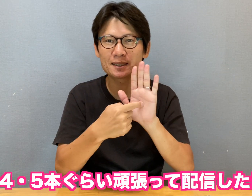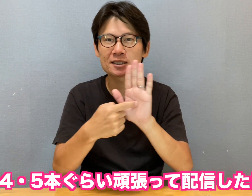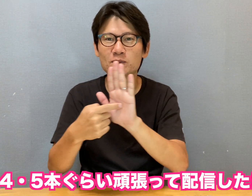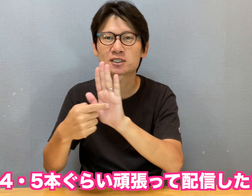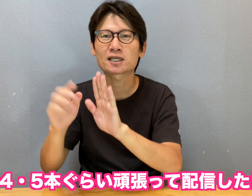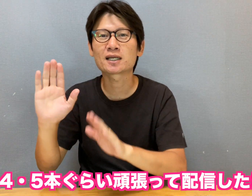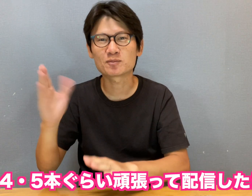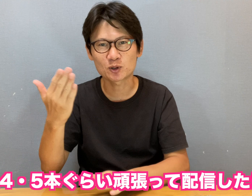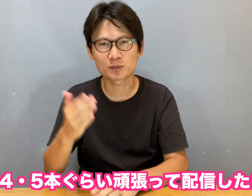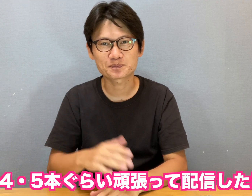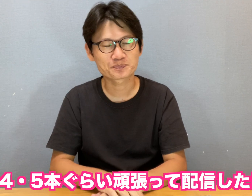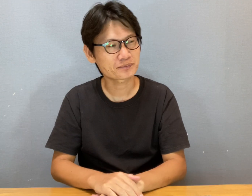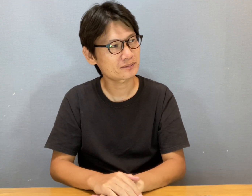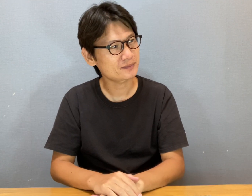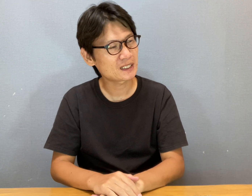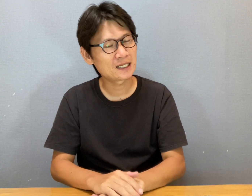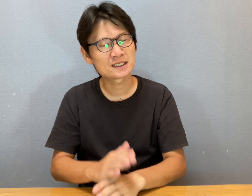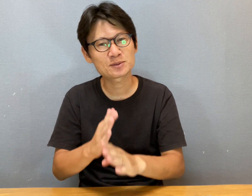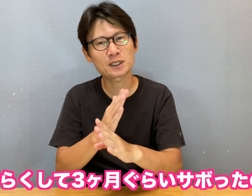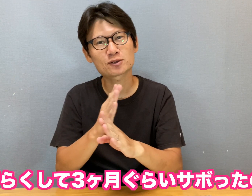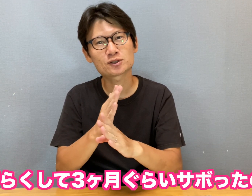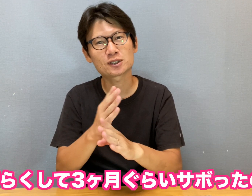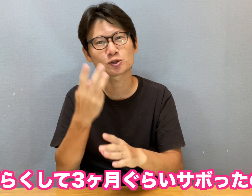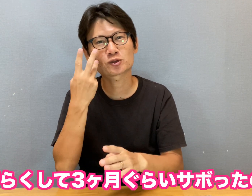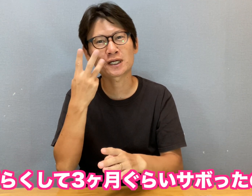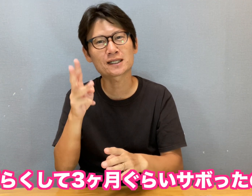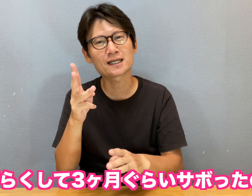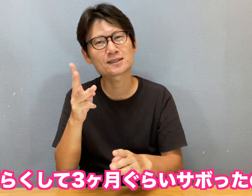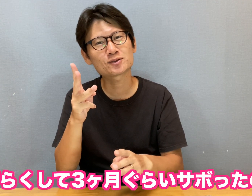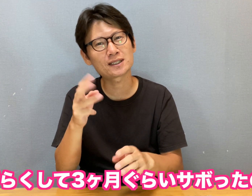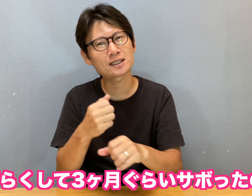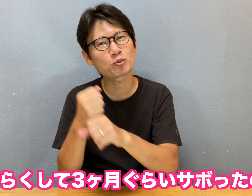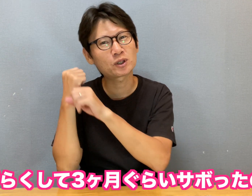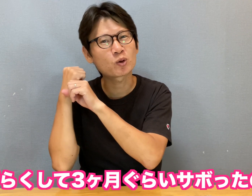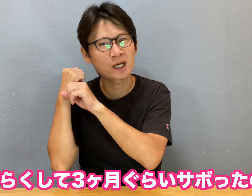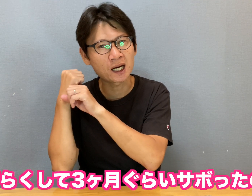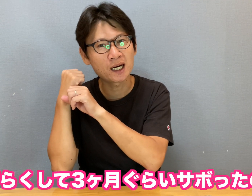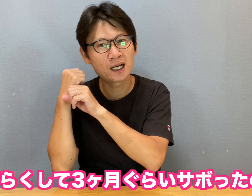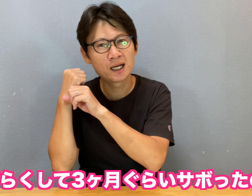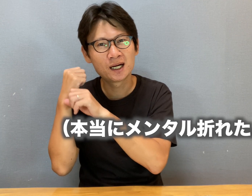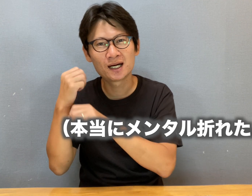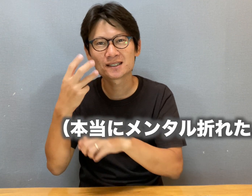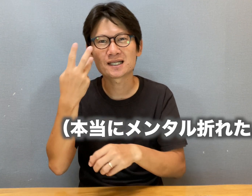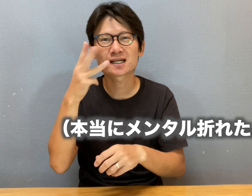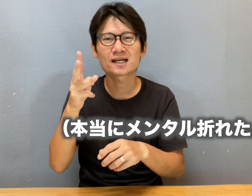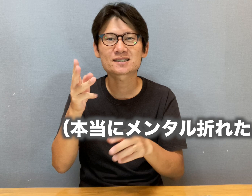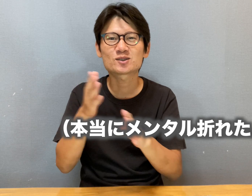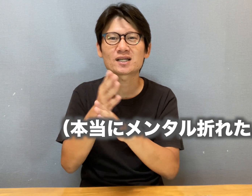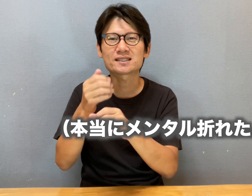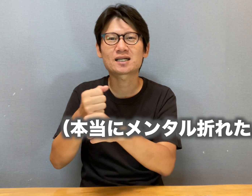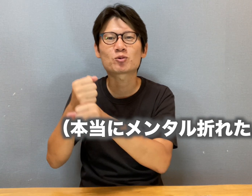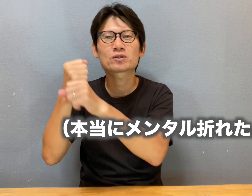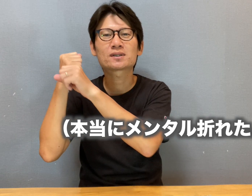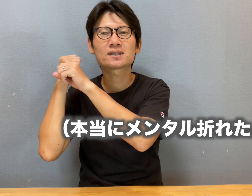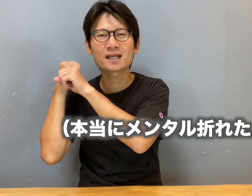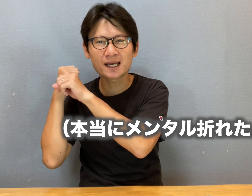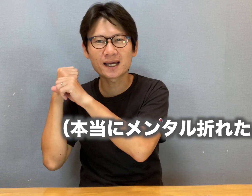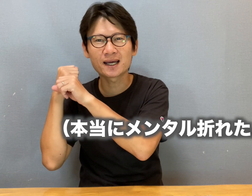しましたけれども、しばらくしてちょっと3ヶ月ぐらいサボったのかな。3ヶ月ぐらいサボって